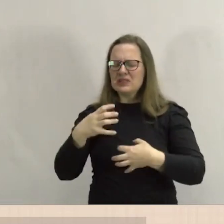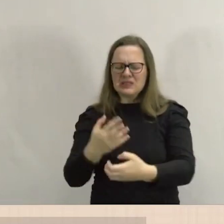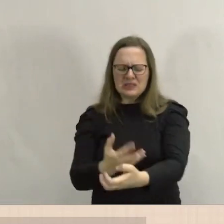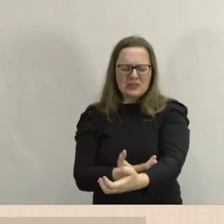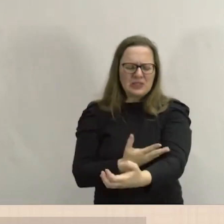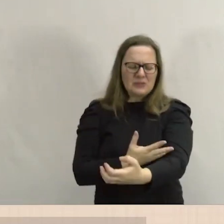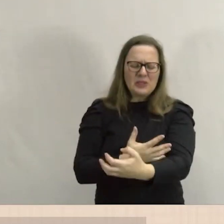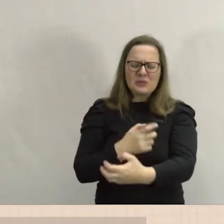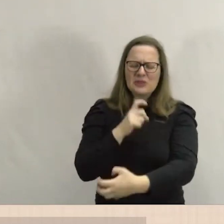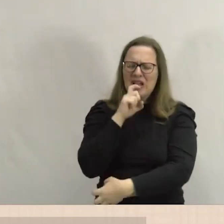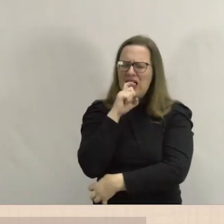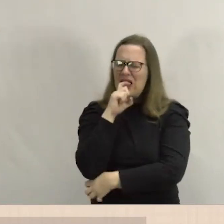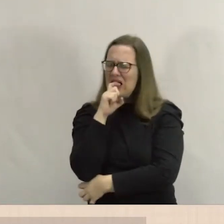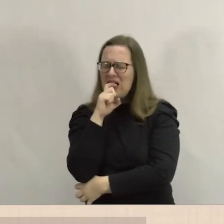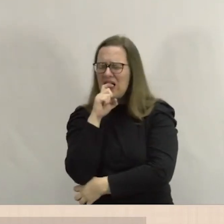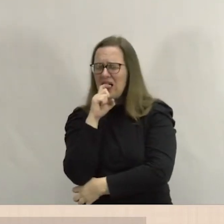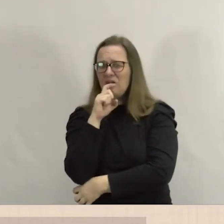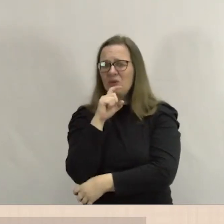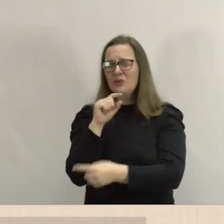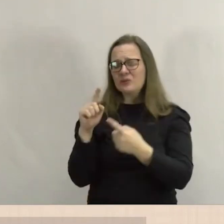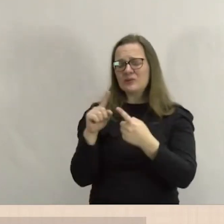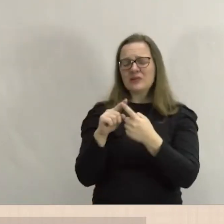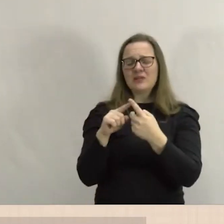para competir uns com os outros.